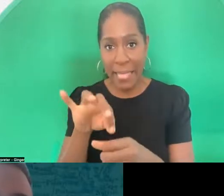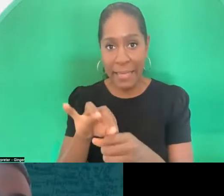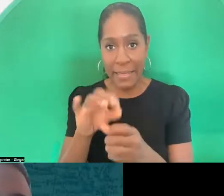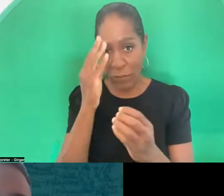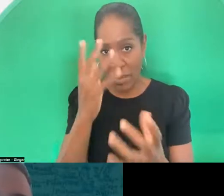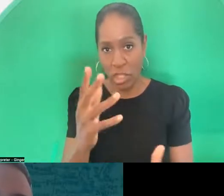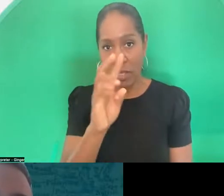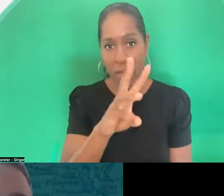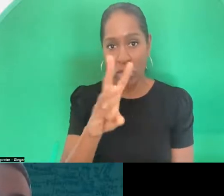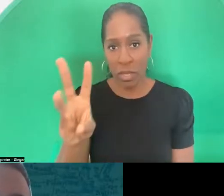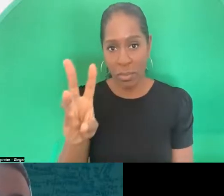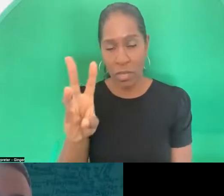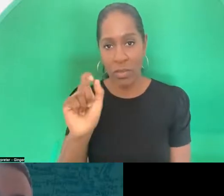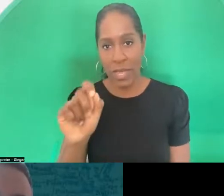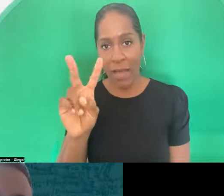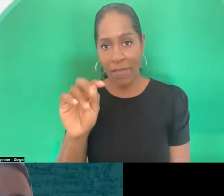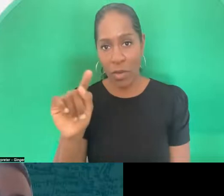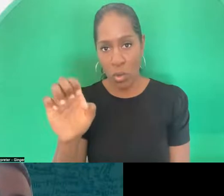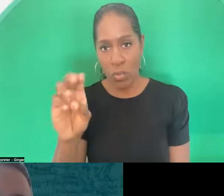es www punto